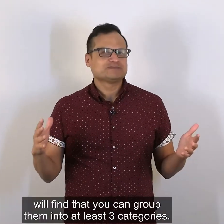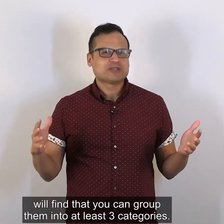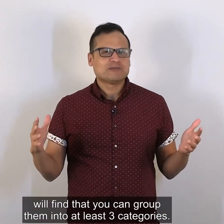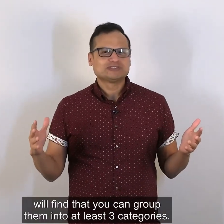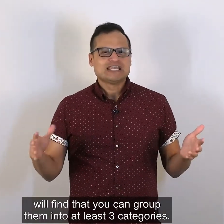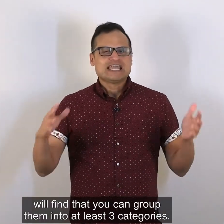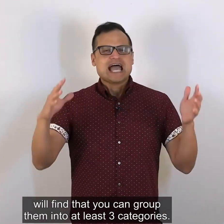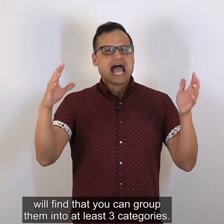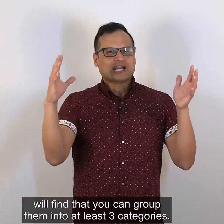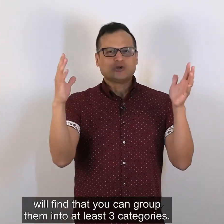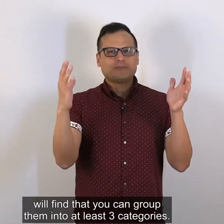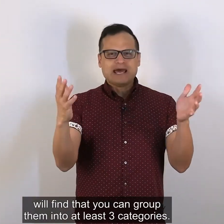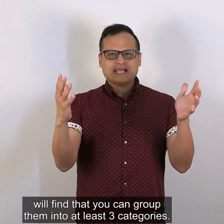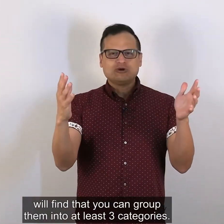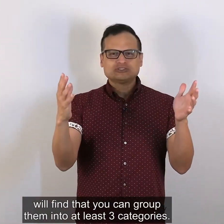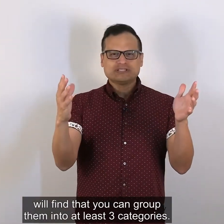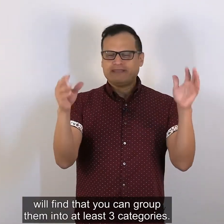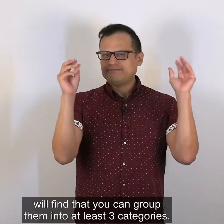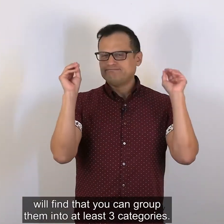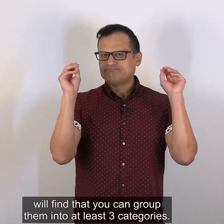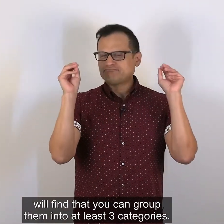podemos agruparlos en